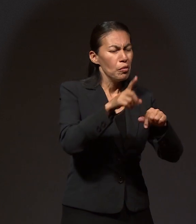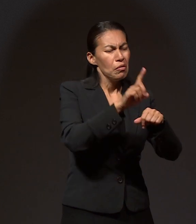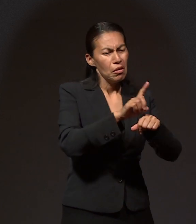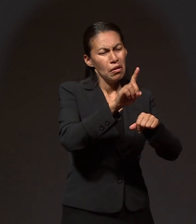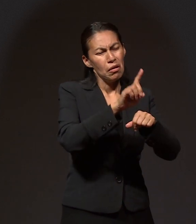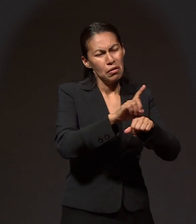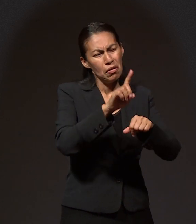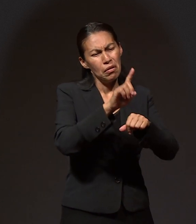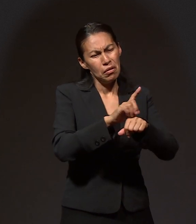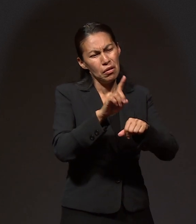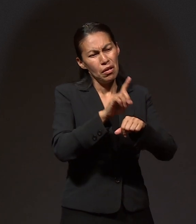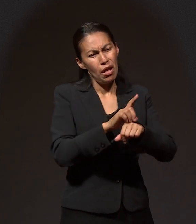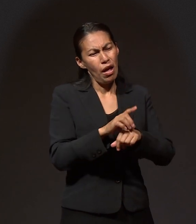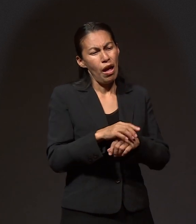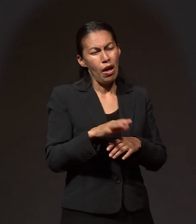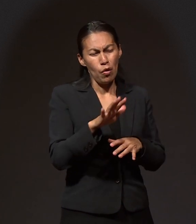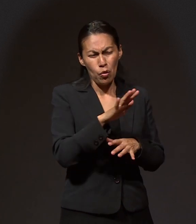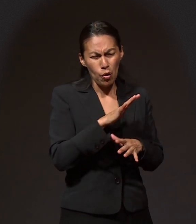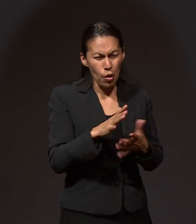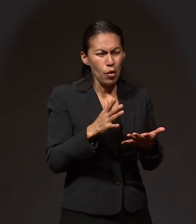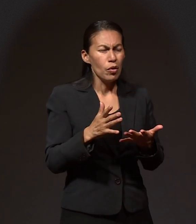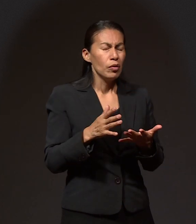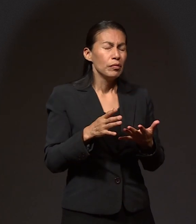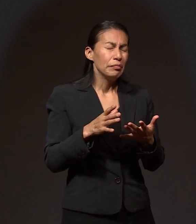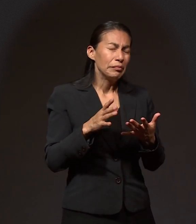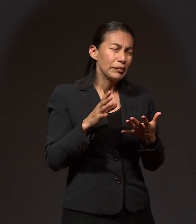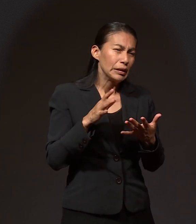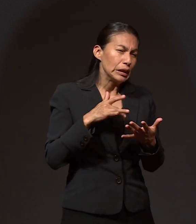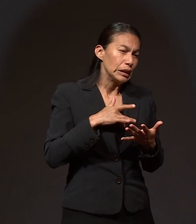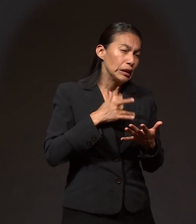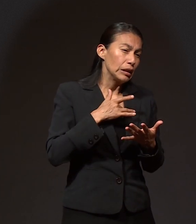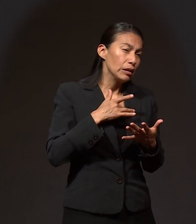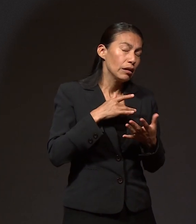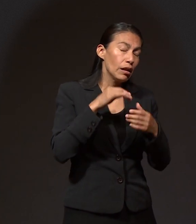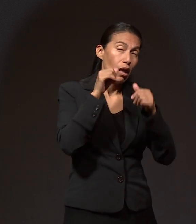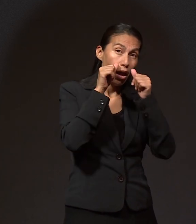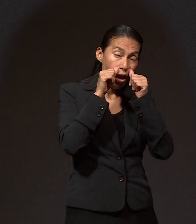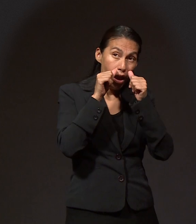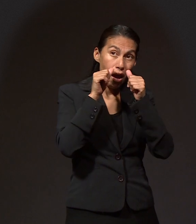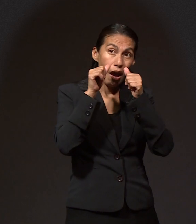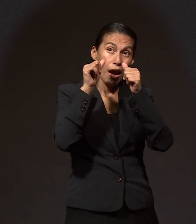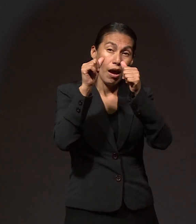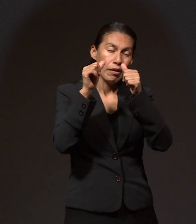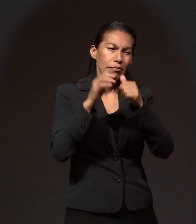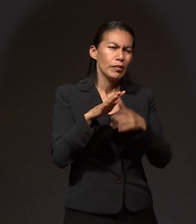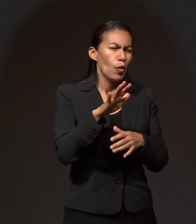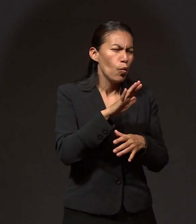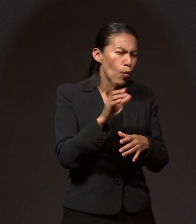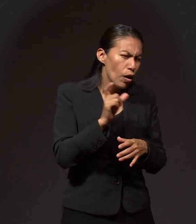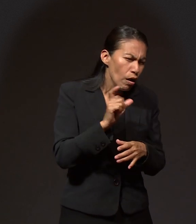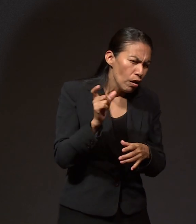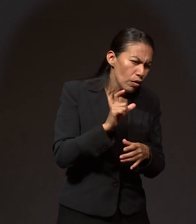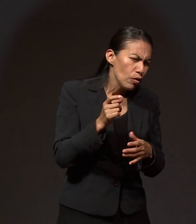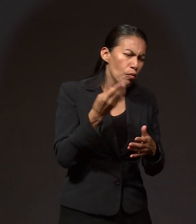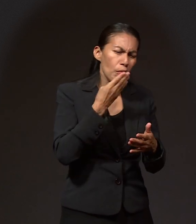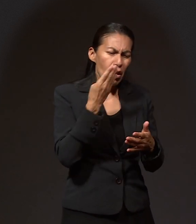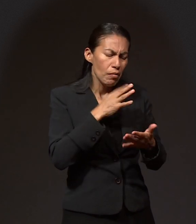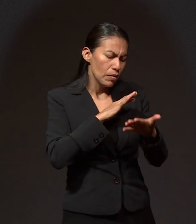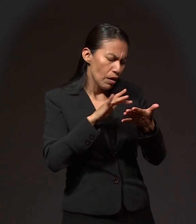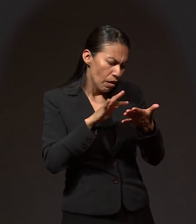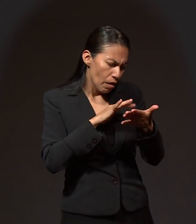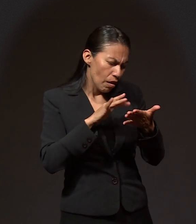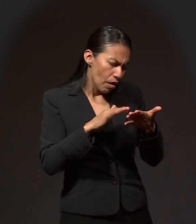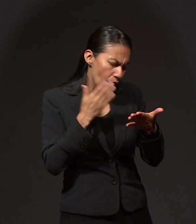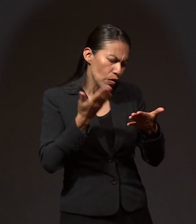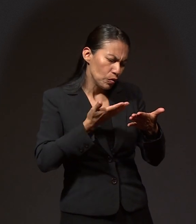tras día. Va uno abusando el sentido para escuchar la voz de Dios. Al reflexionar en la palabra de Dios,